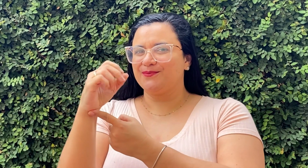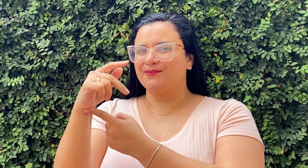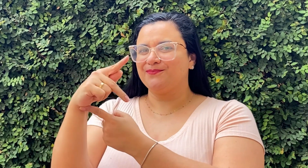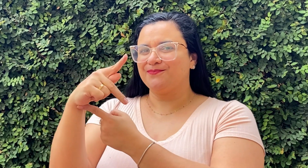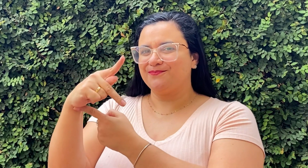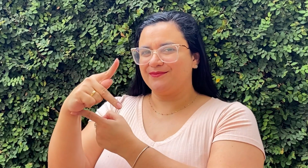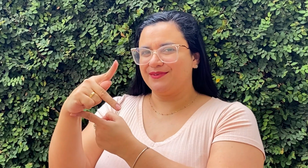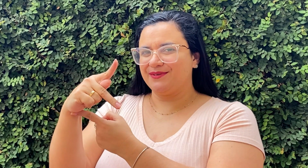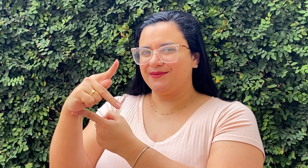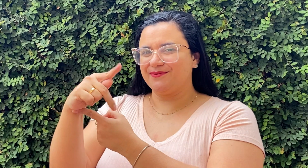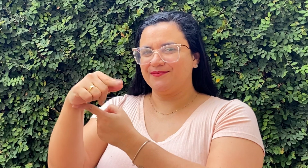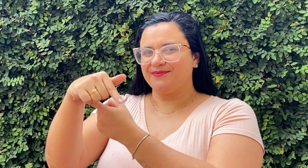P, Q.